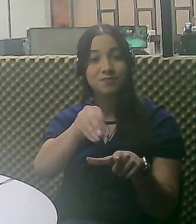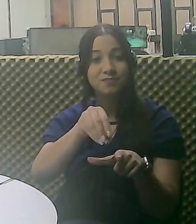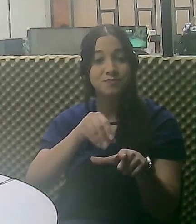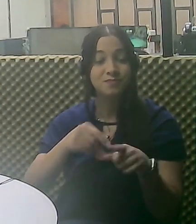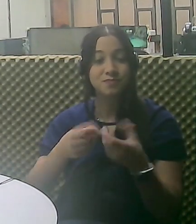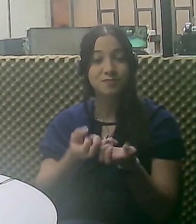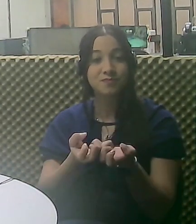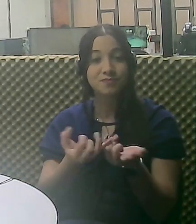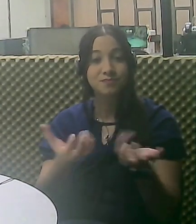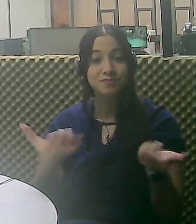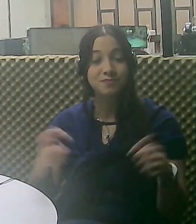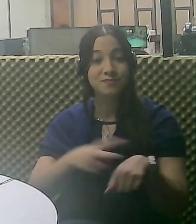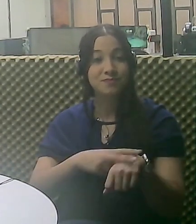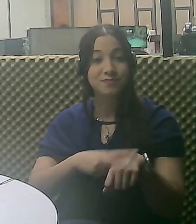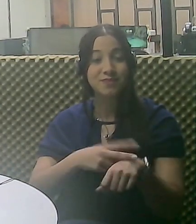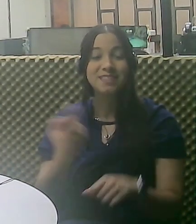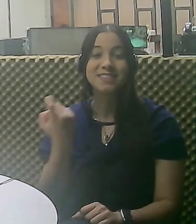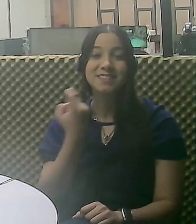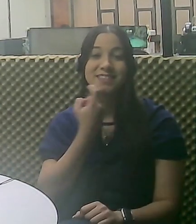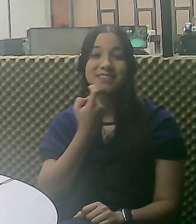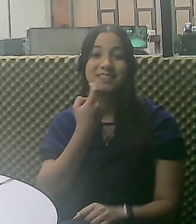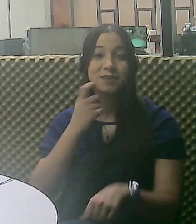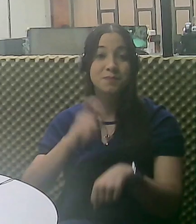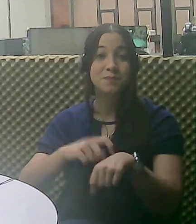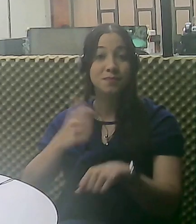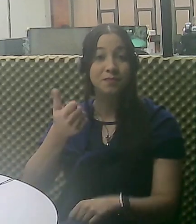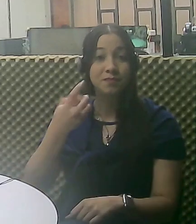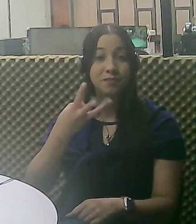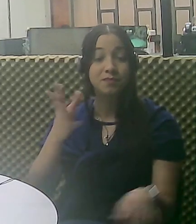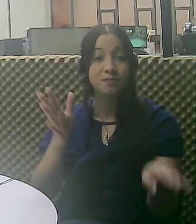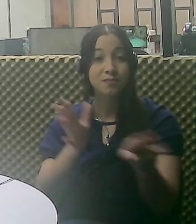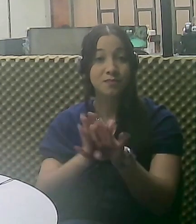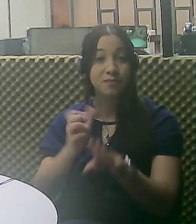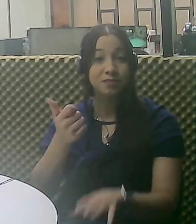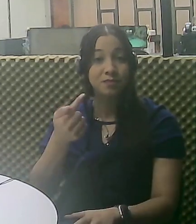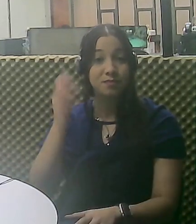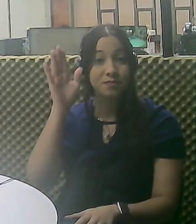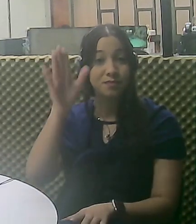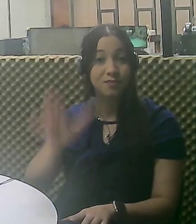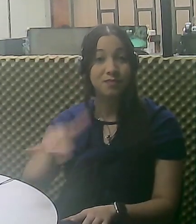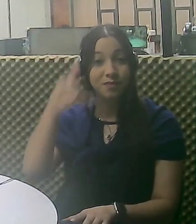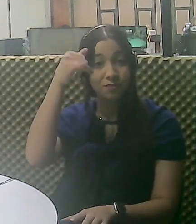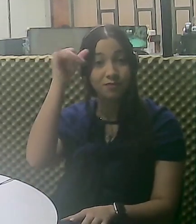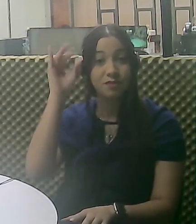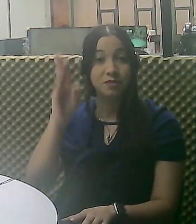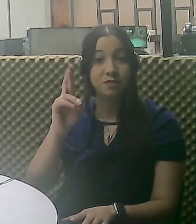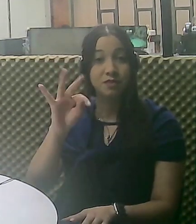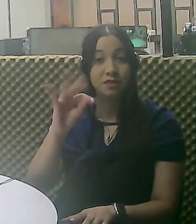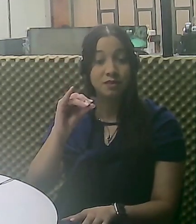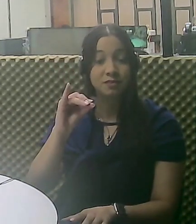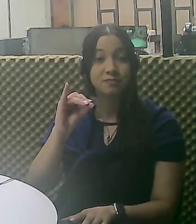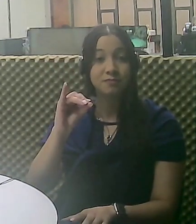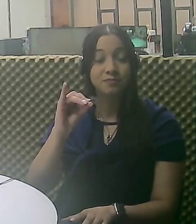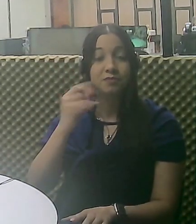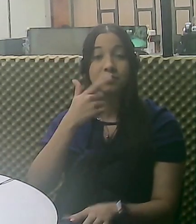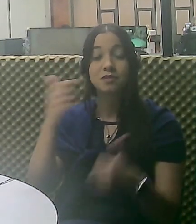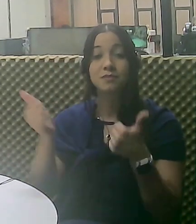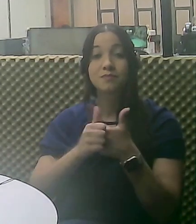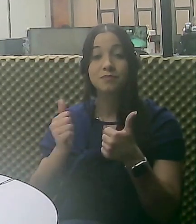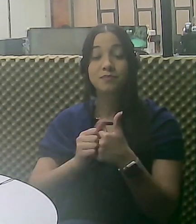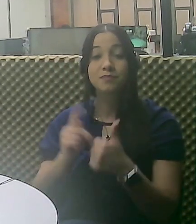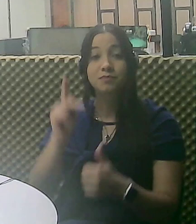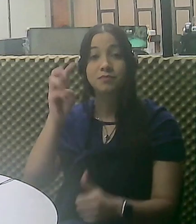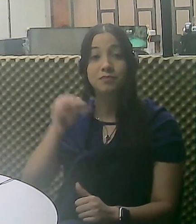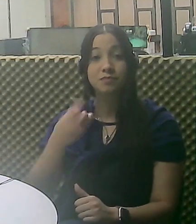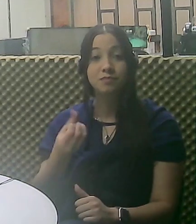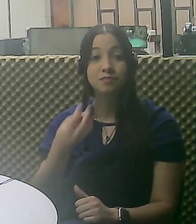microverdes será realizado sexta-feira, das 1 às 5 da tarde, na Fazenda Buriti, localizada próxima ao quilômetro